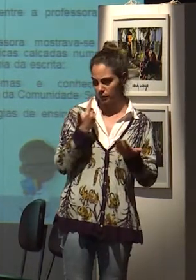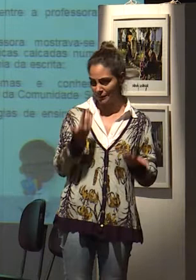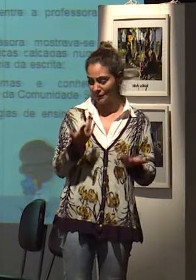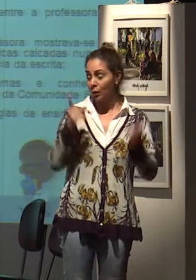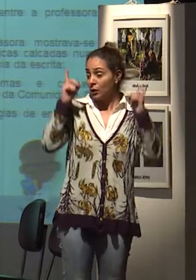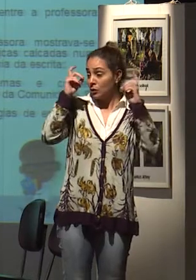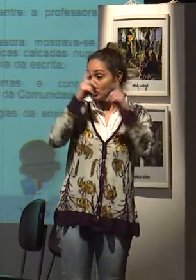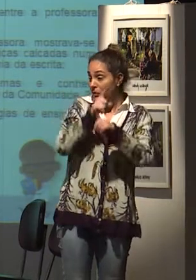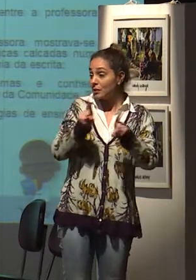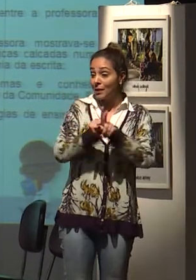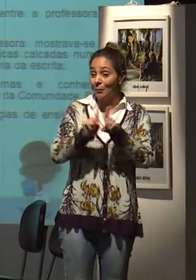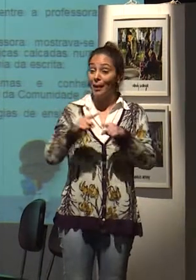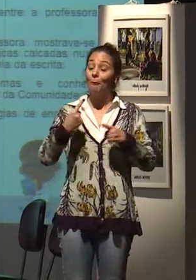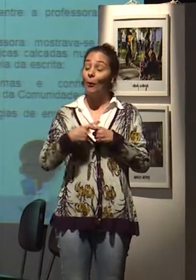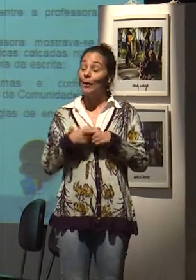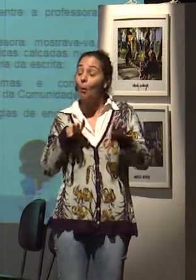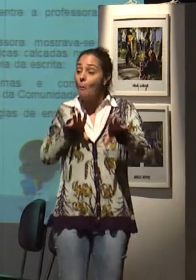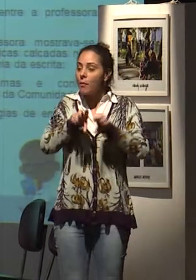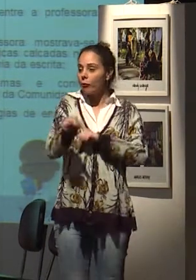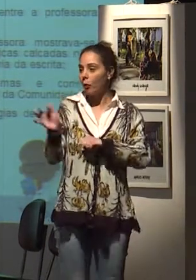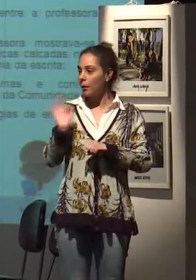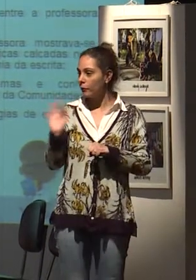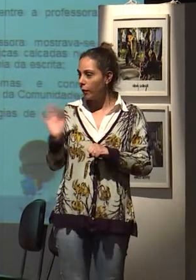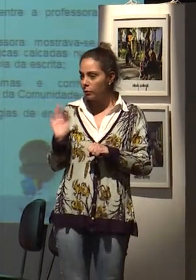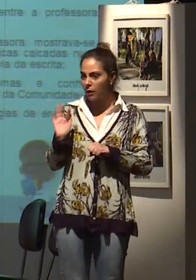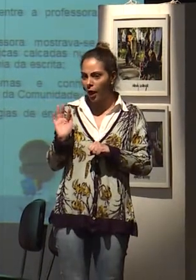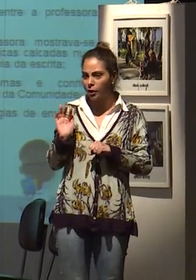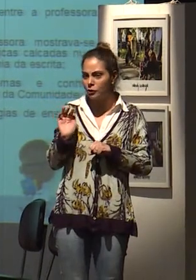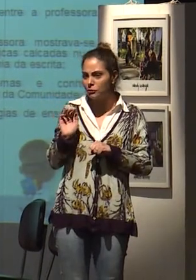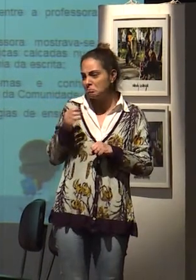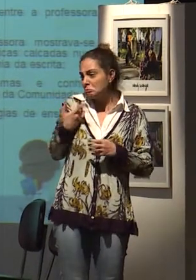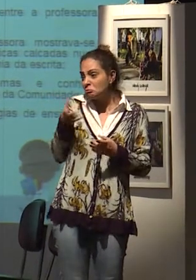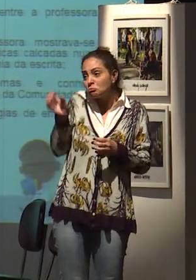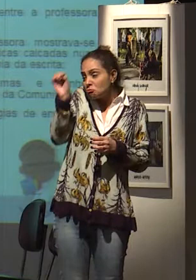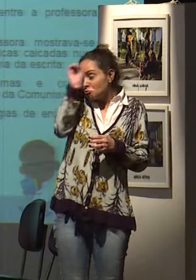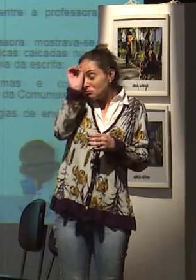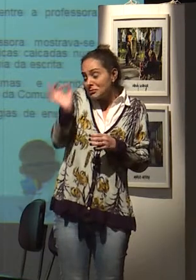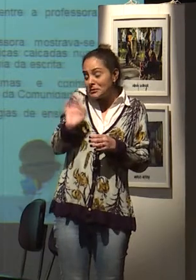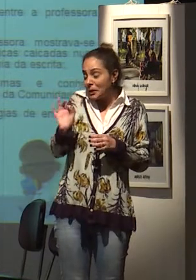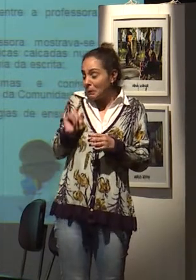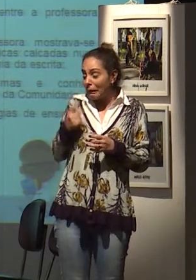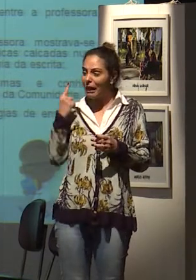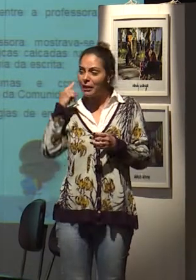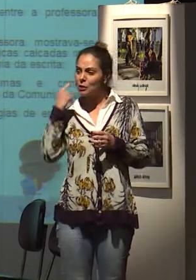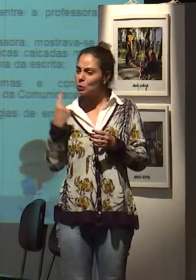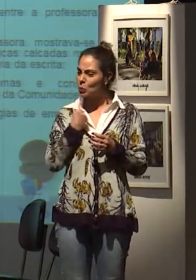surdez ou educação de surdos. Então, foi muito difícil, porque quando eu me formei na graduação, eu não tive nenhum